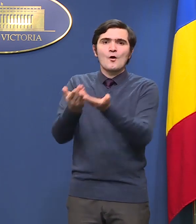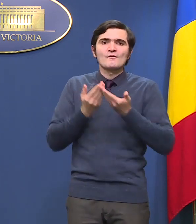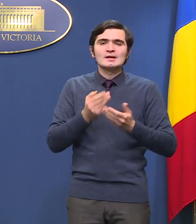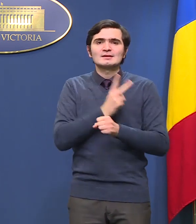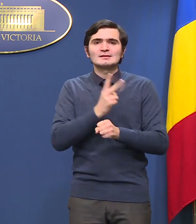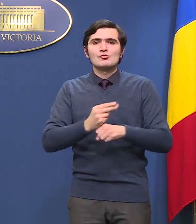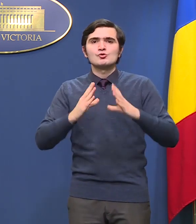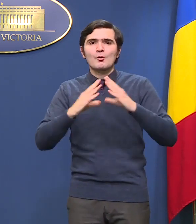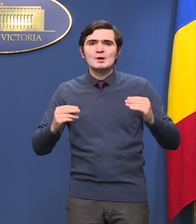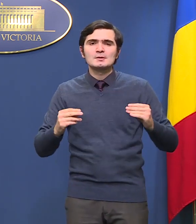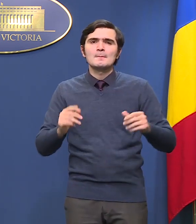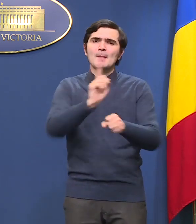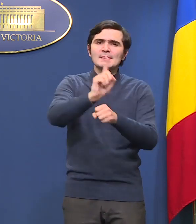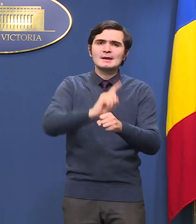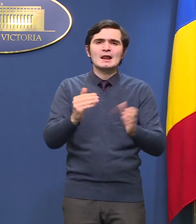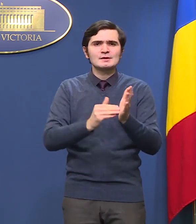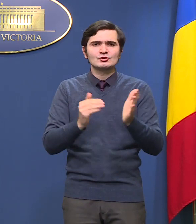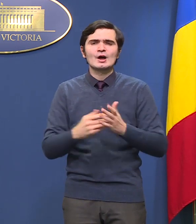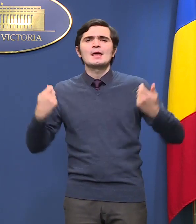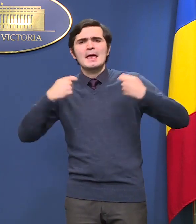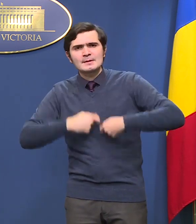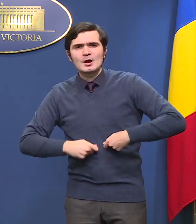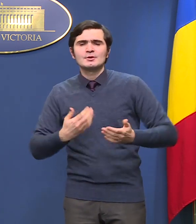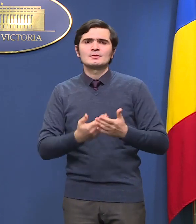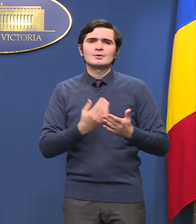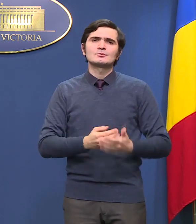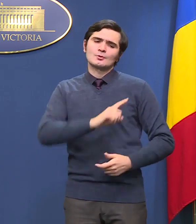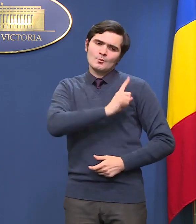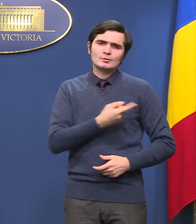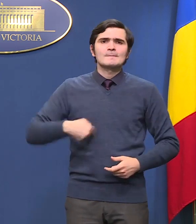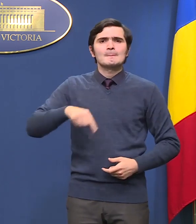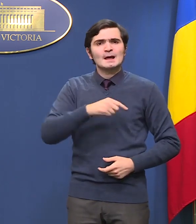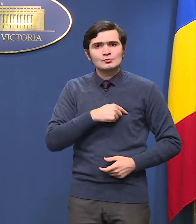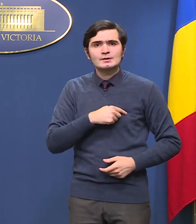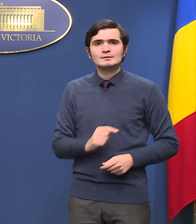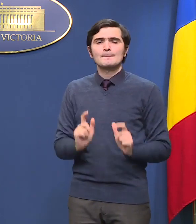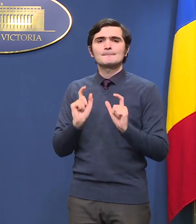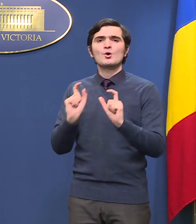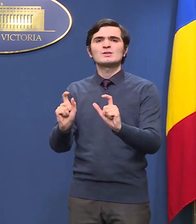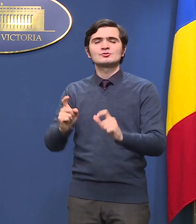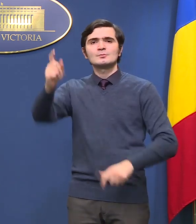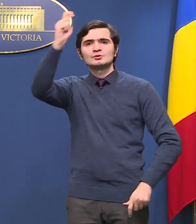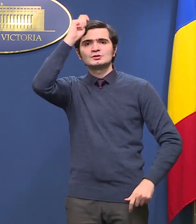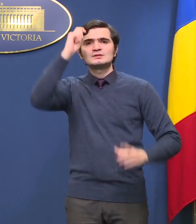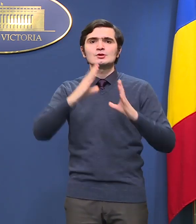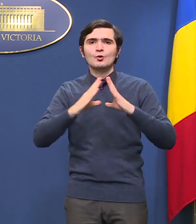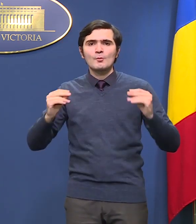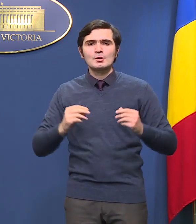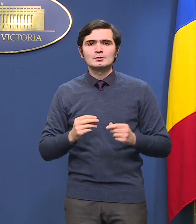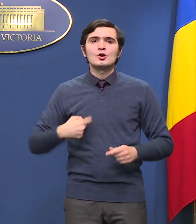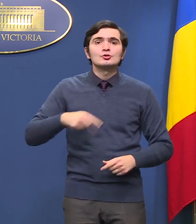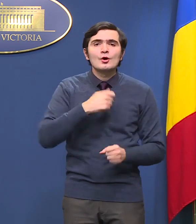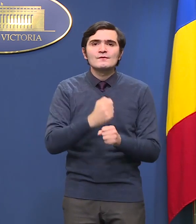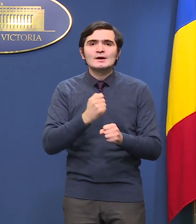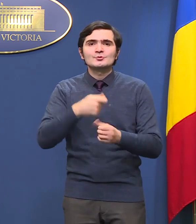echipamente și materiale necesare pentru a putea să protejăm cetățenii români. Facem achiziții